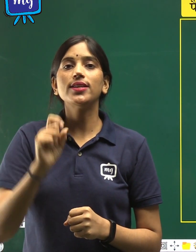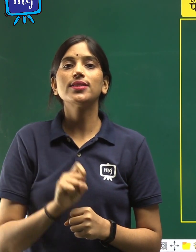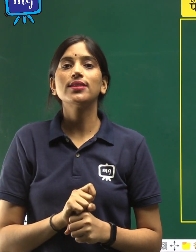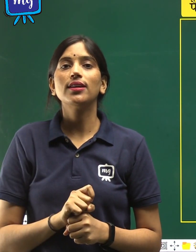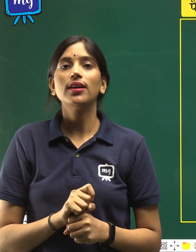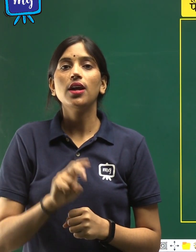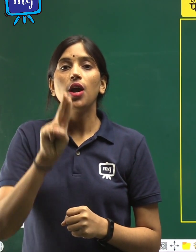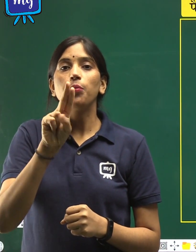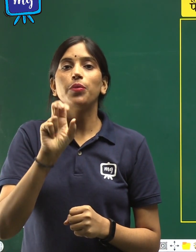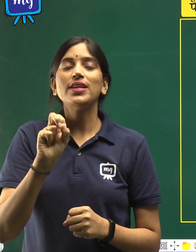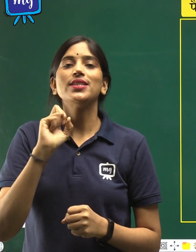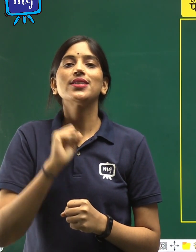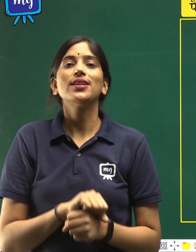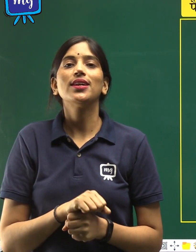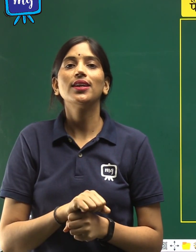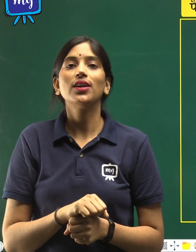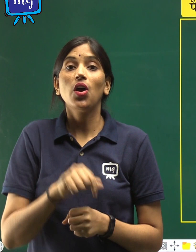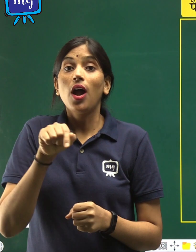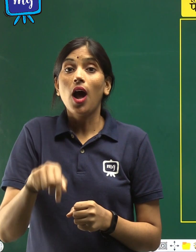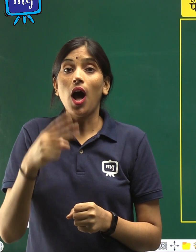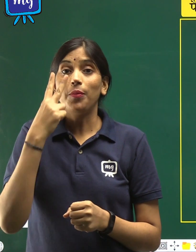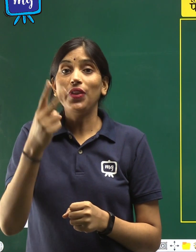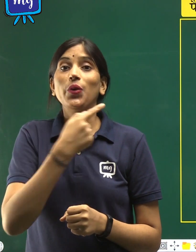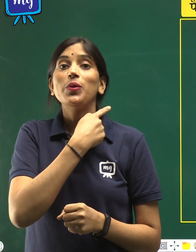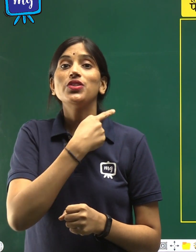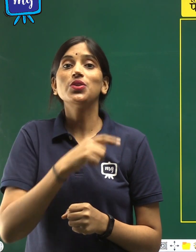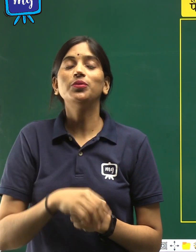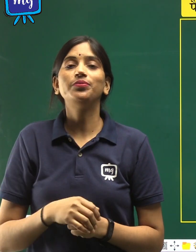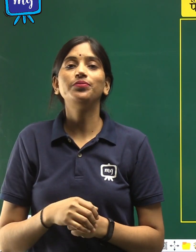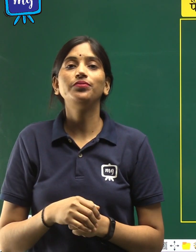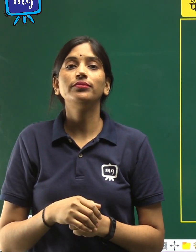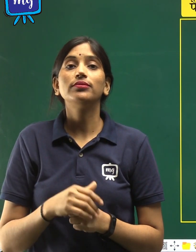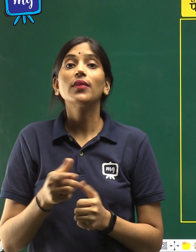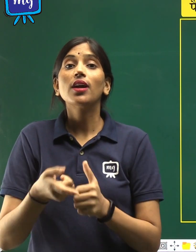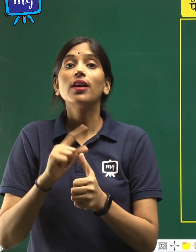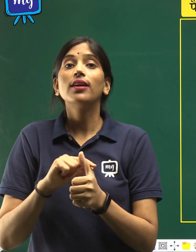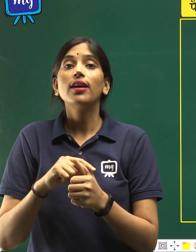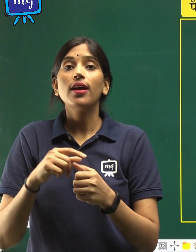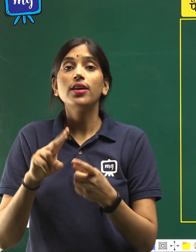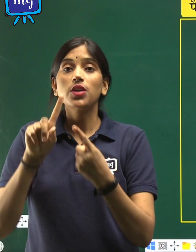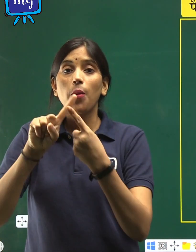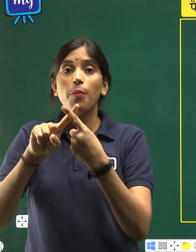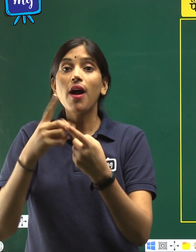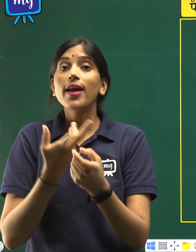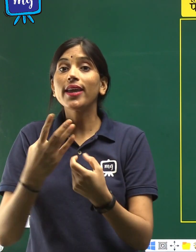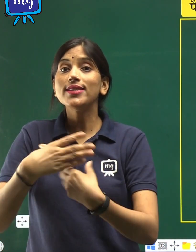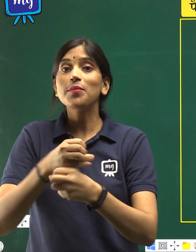19 20। अब देखो बच्चों, इसको हम पहाड़ा कैसे